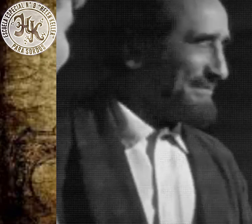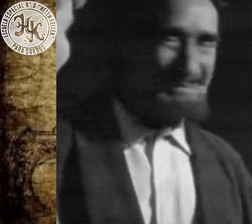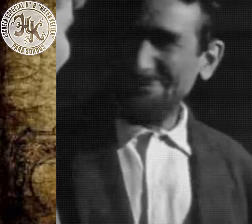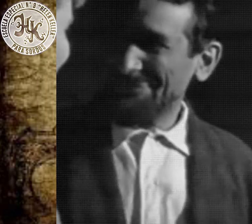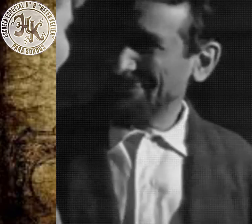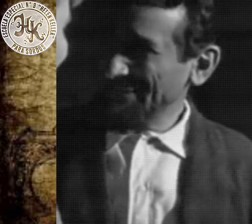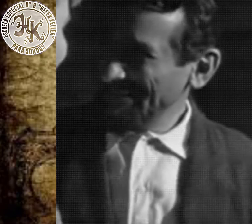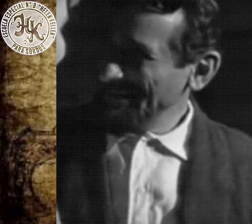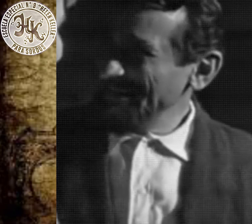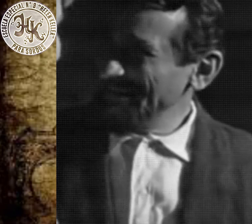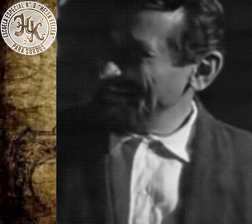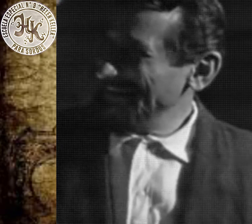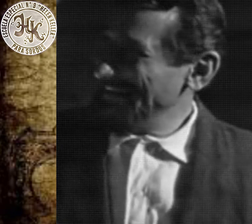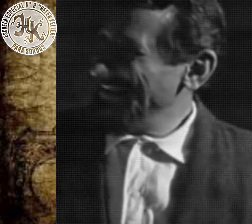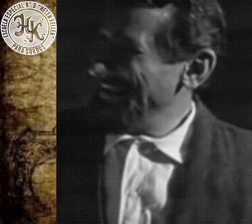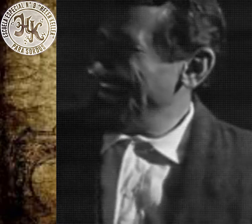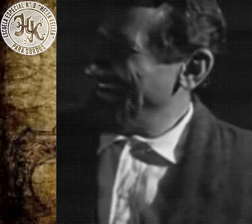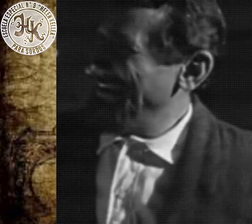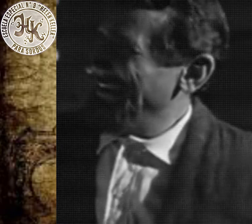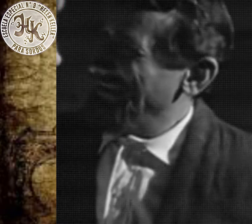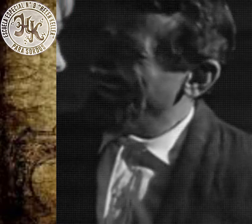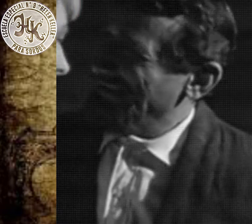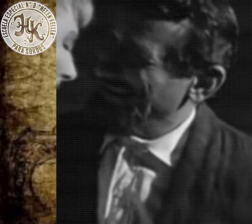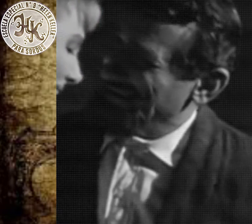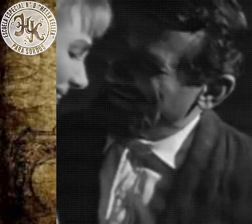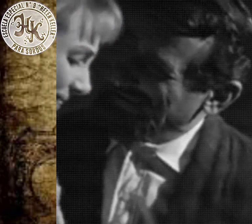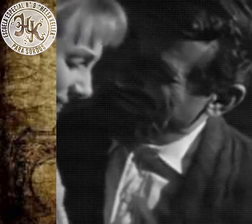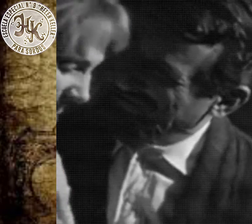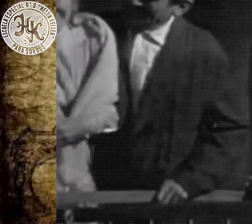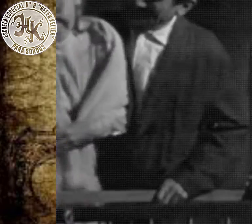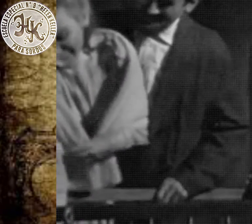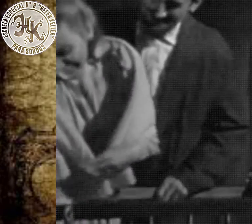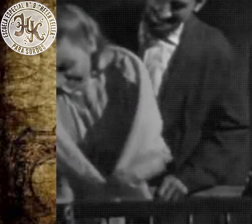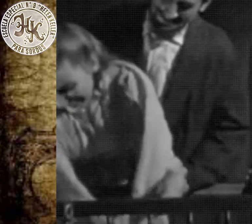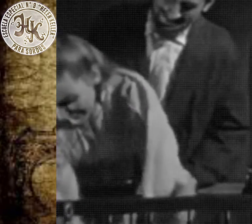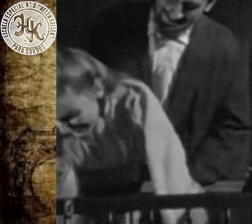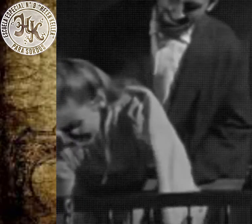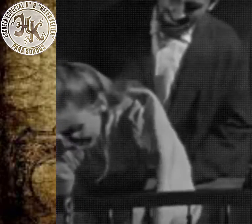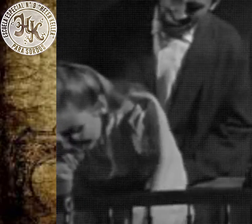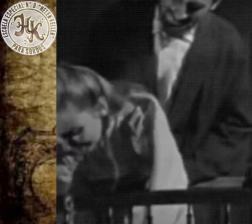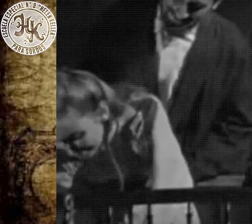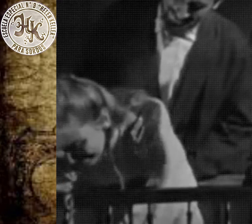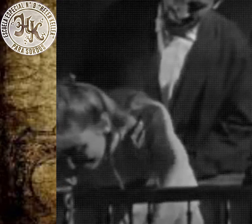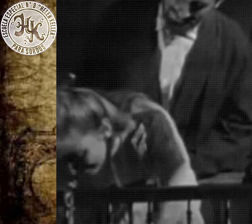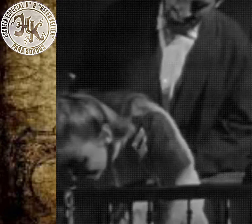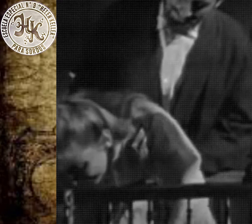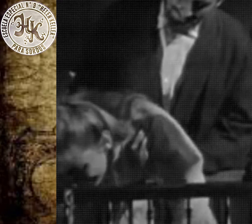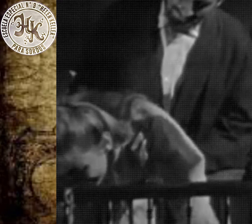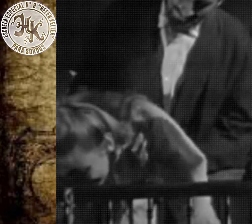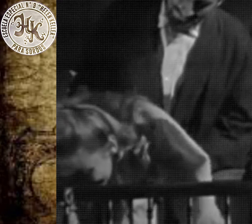¿eh? Dejemos obrar a la naturaleza. Sabe de esto más que nosotros.